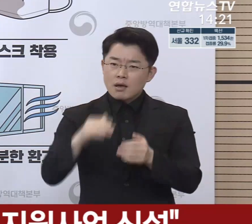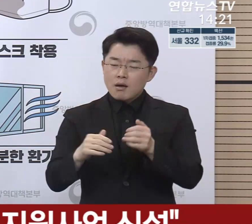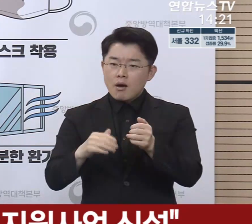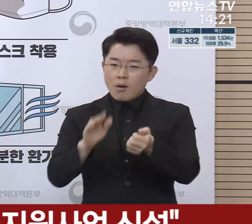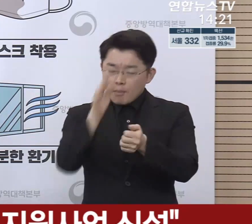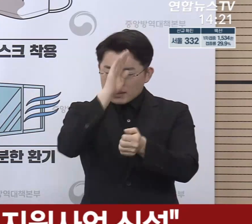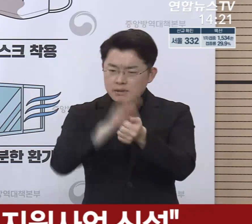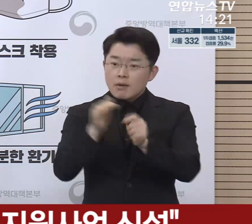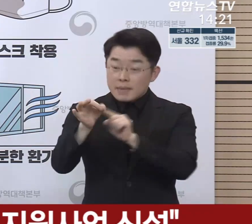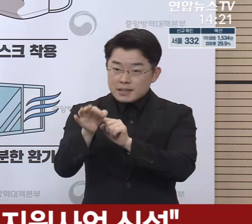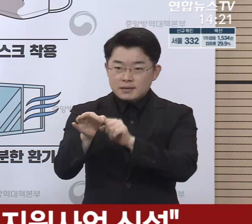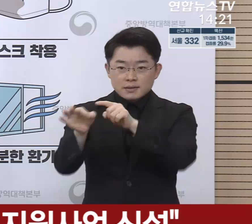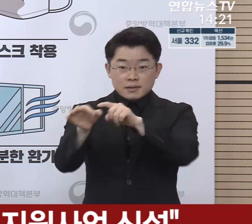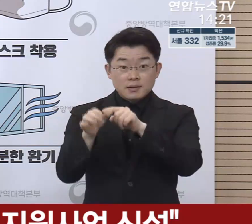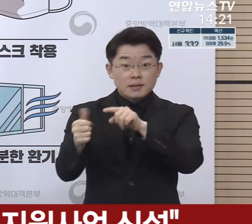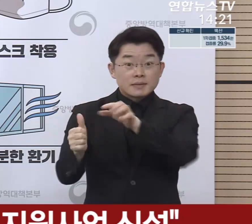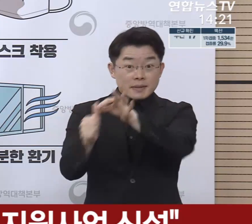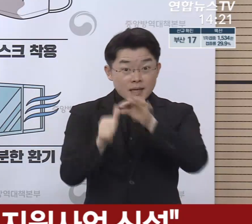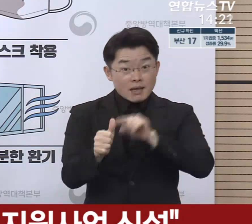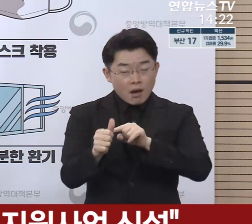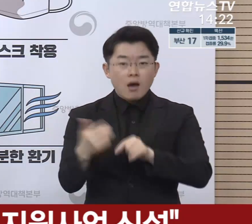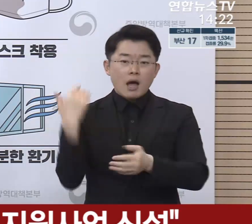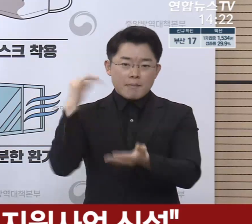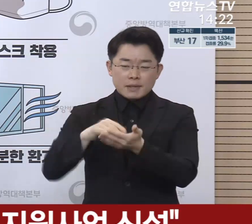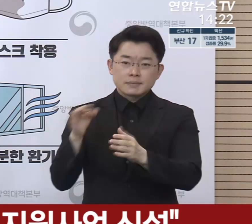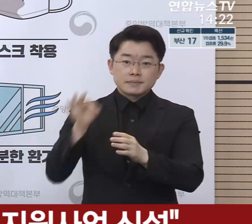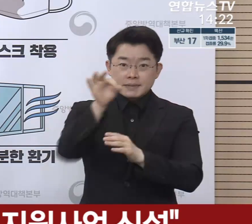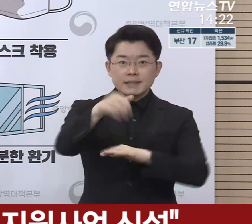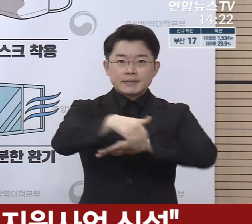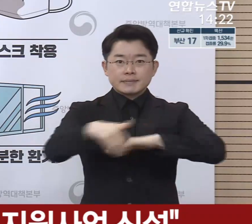적용하여 지급할 예정에 있습니다.